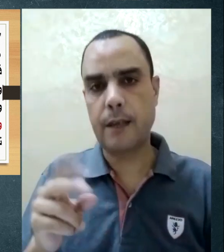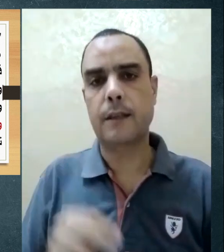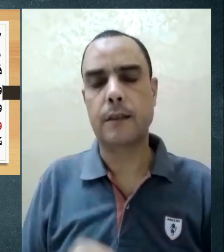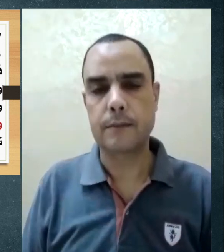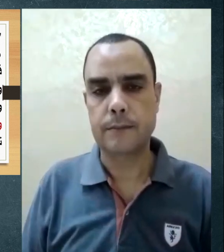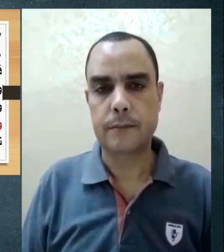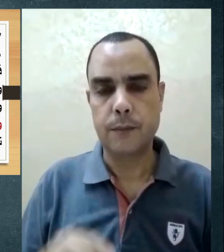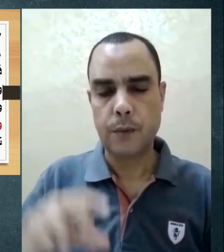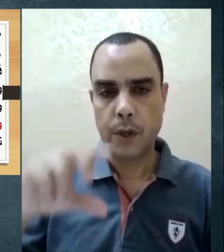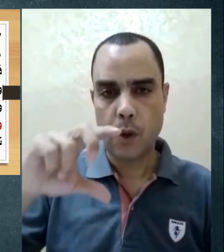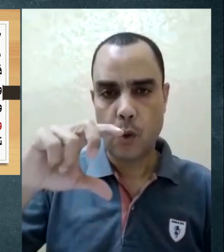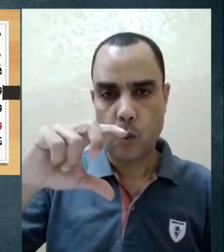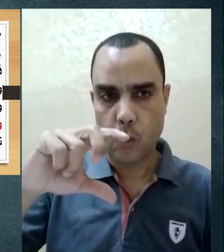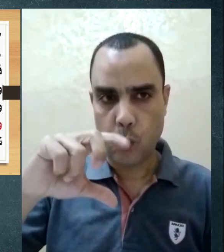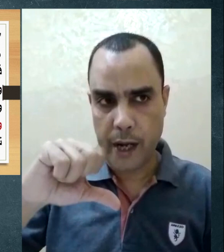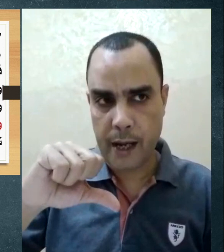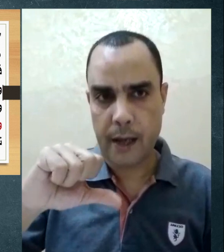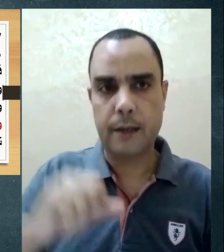والتغيير